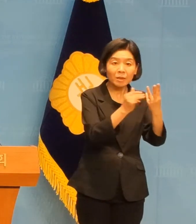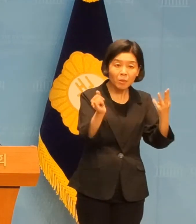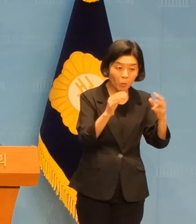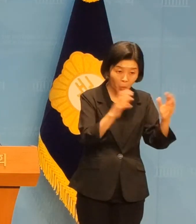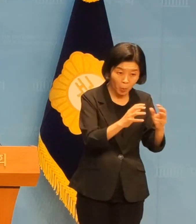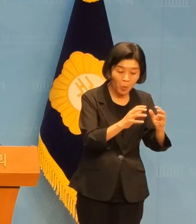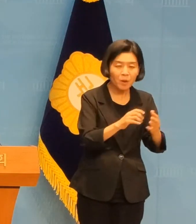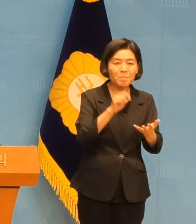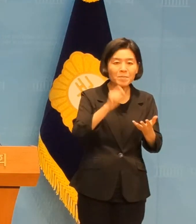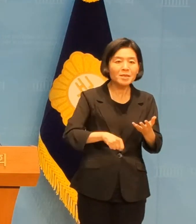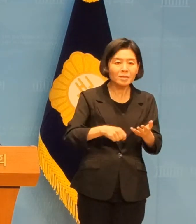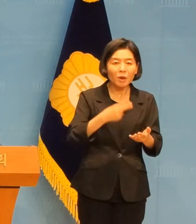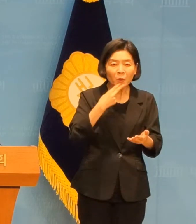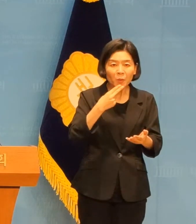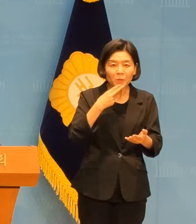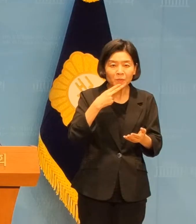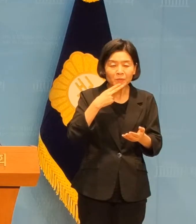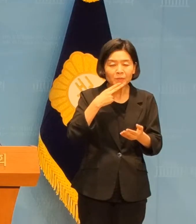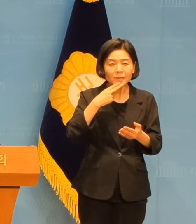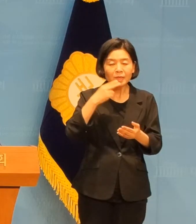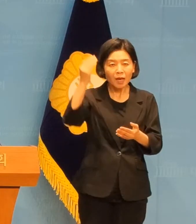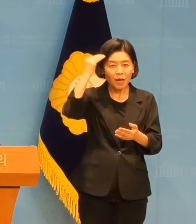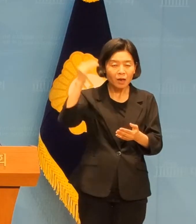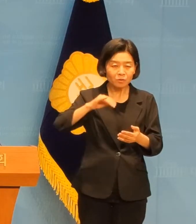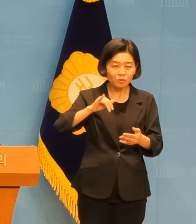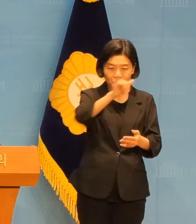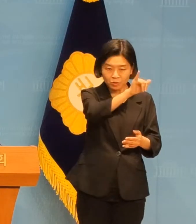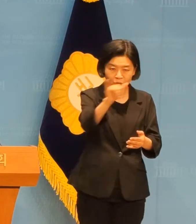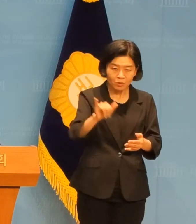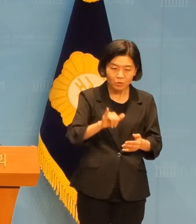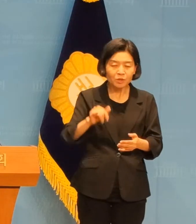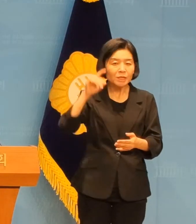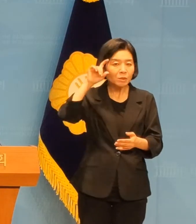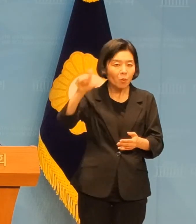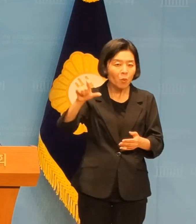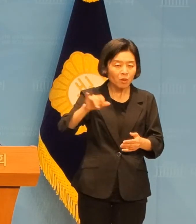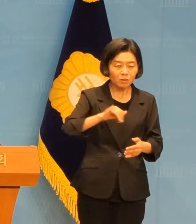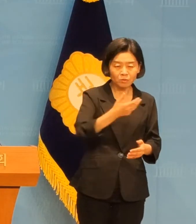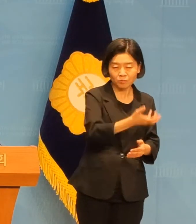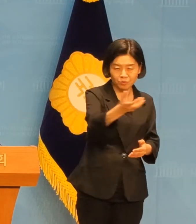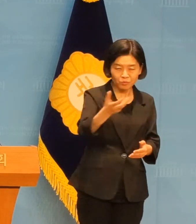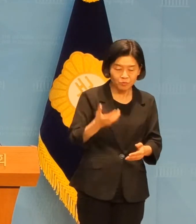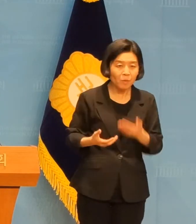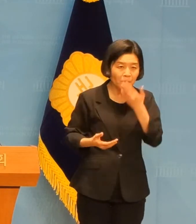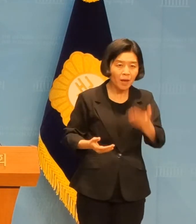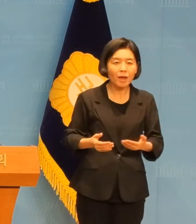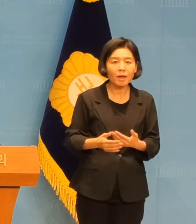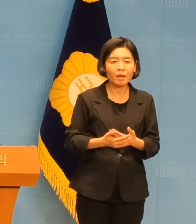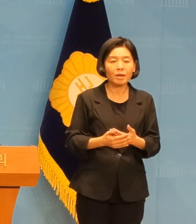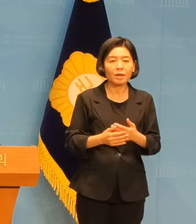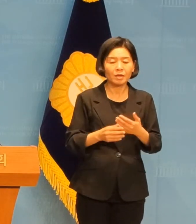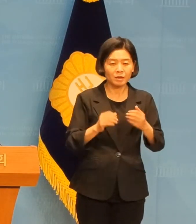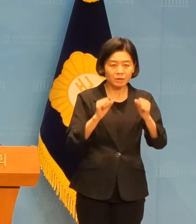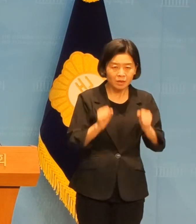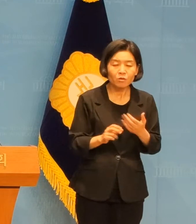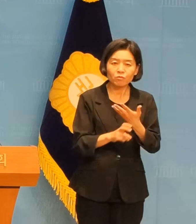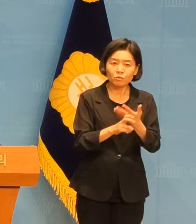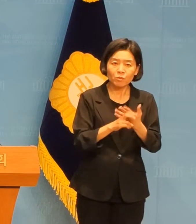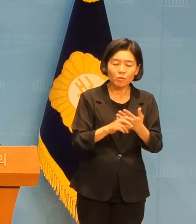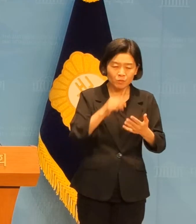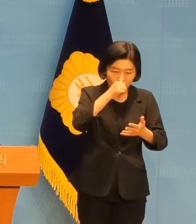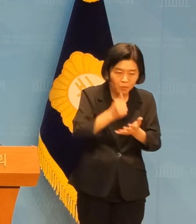비자 없이 15일간 전국을 돌아다닐 수 있습니다. 불법 체류, 범죄,